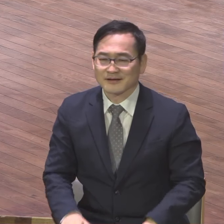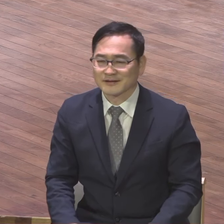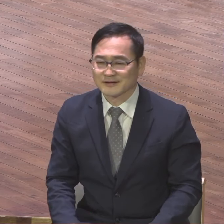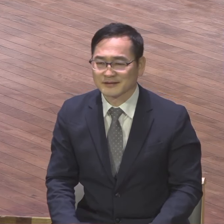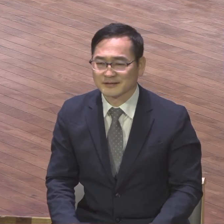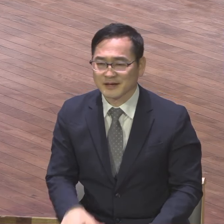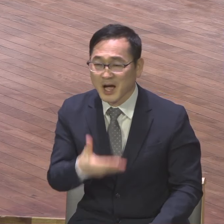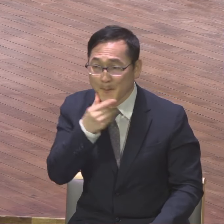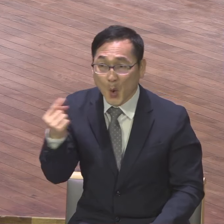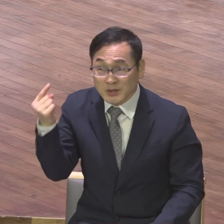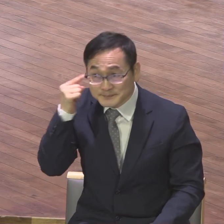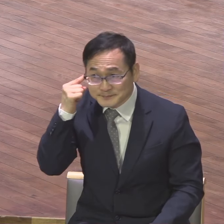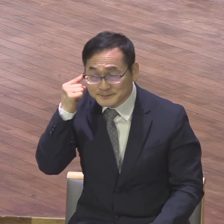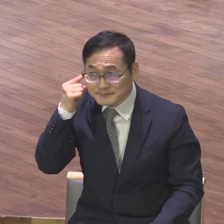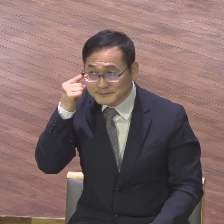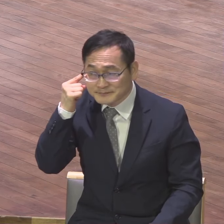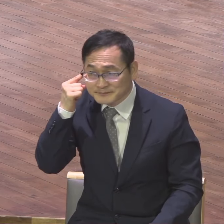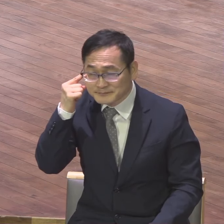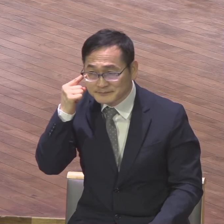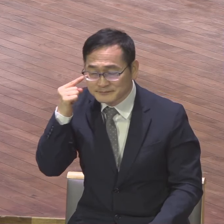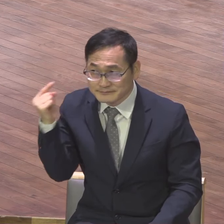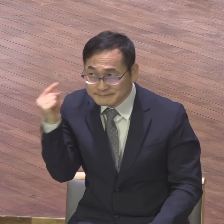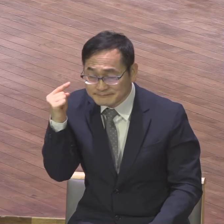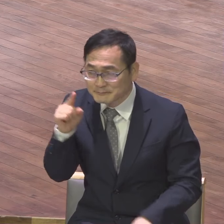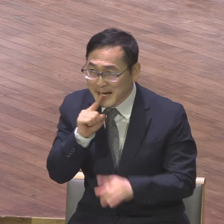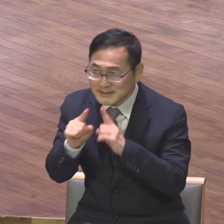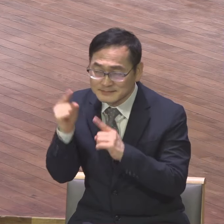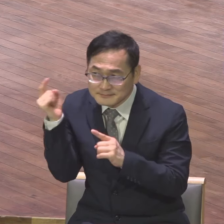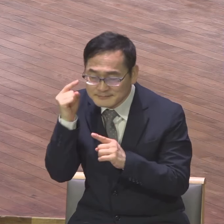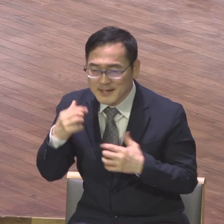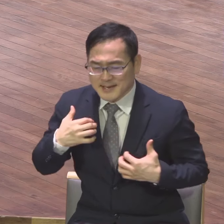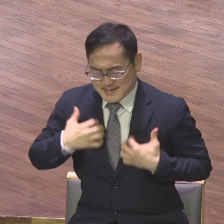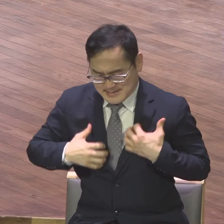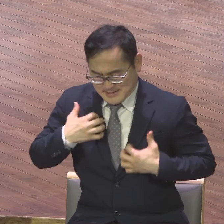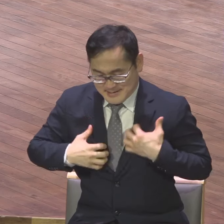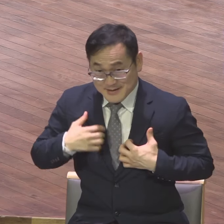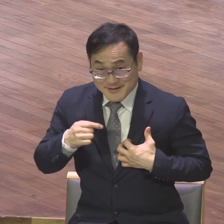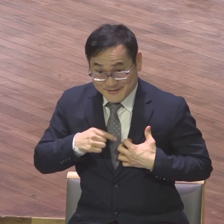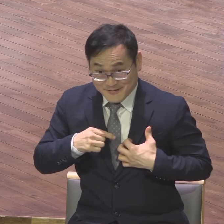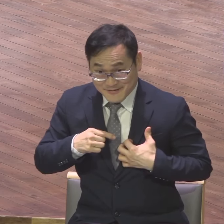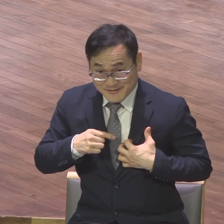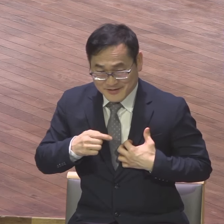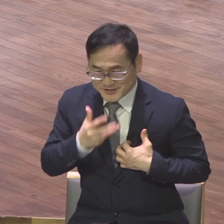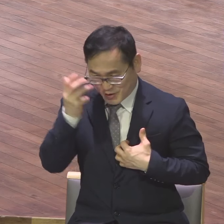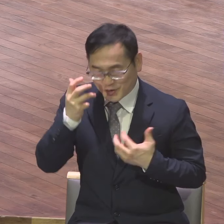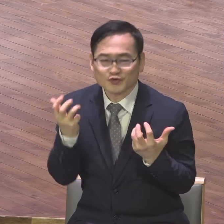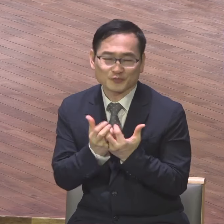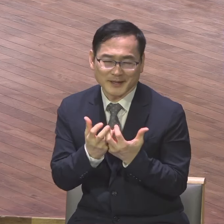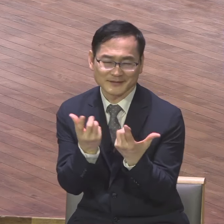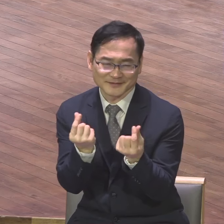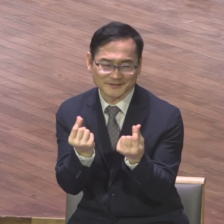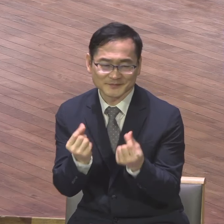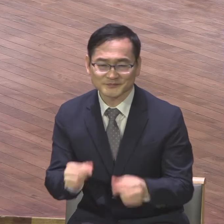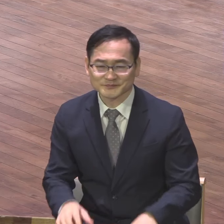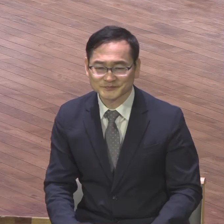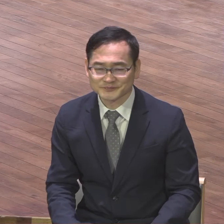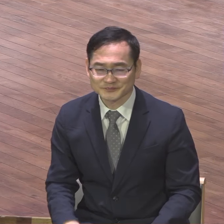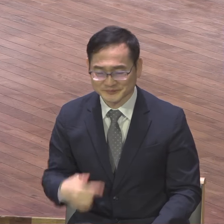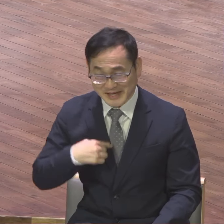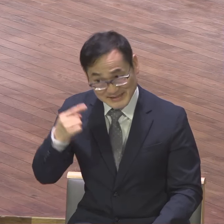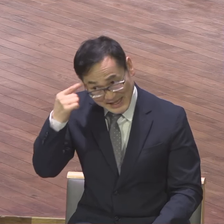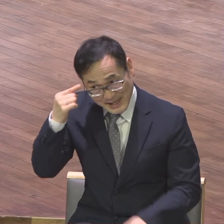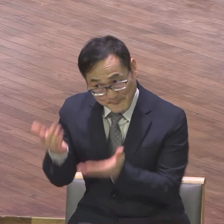누리는 것이 성령 충만이에요. 복음을 제대로 누려야 돼요. 성경대로. 내 생각, 내 기준을